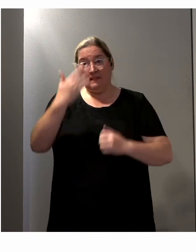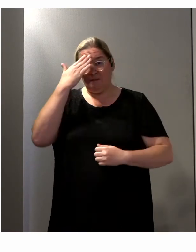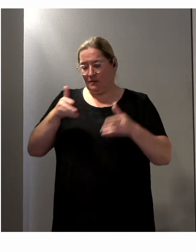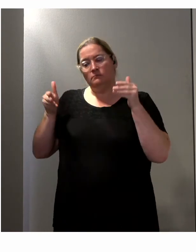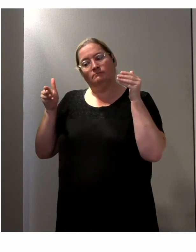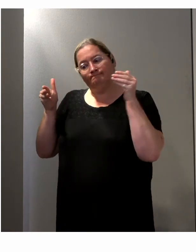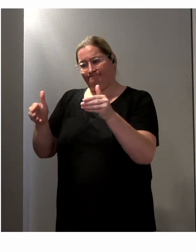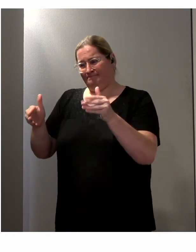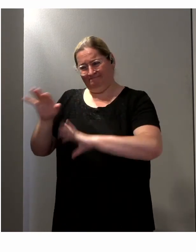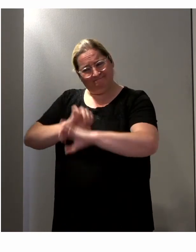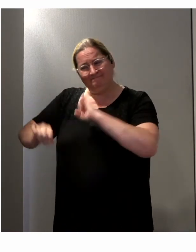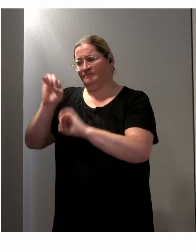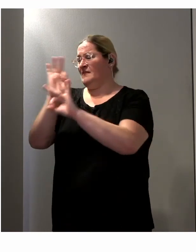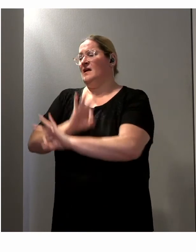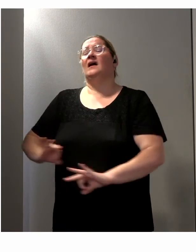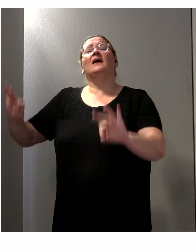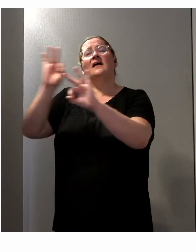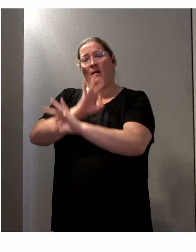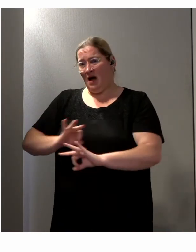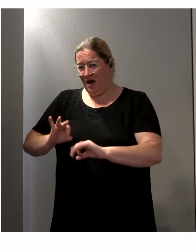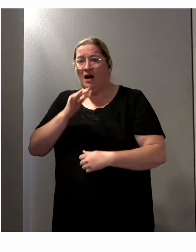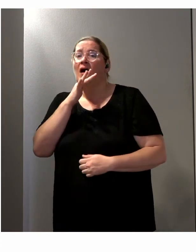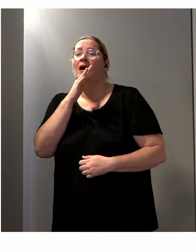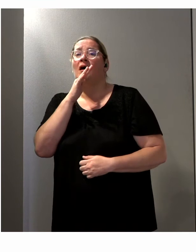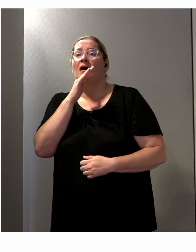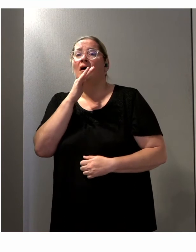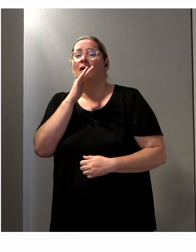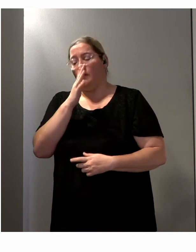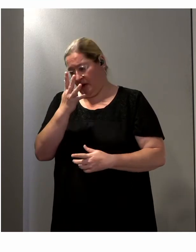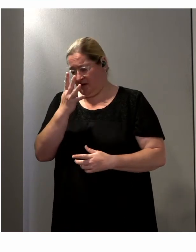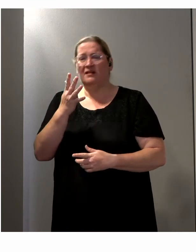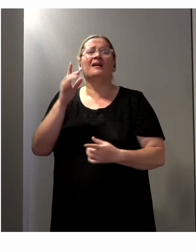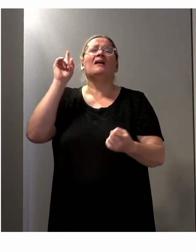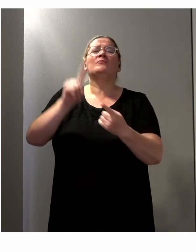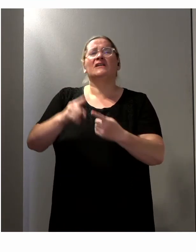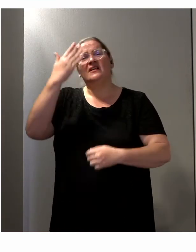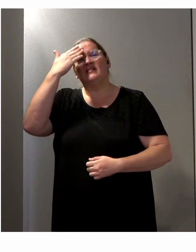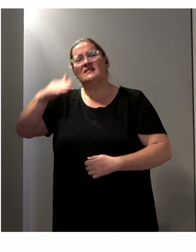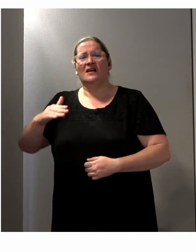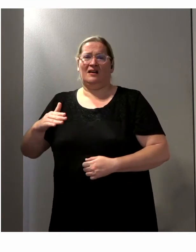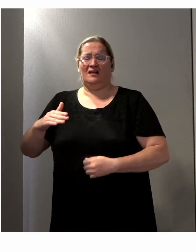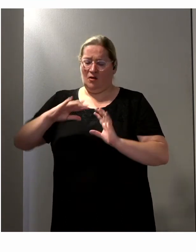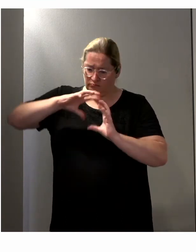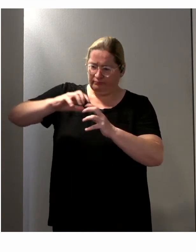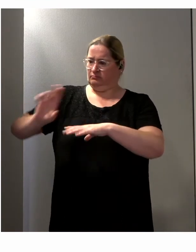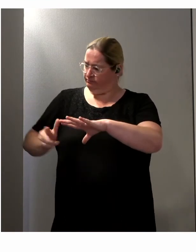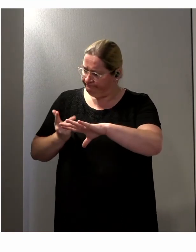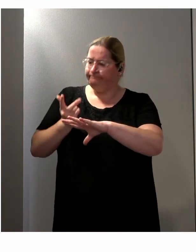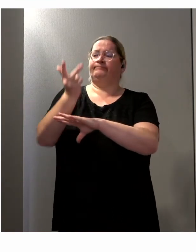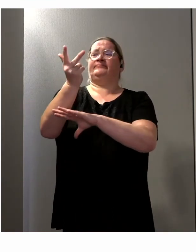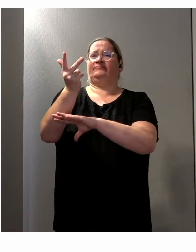atteindre l'objectif numéro 1 de l'objectif de développement durable que les États doivent